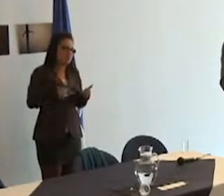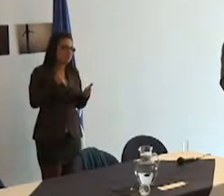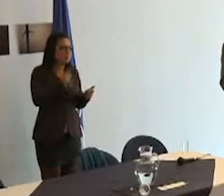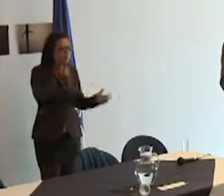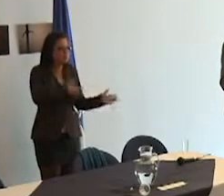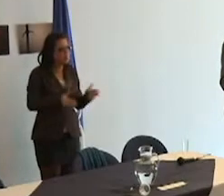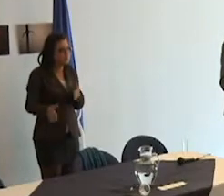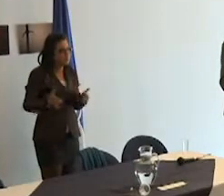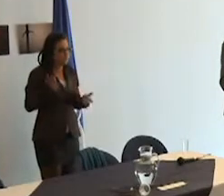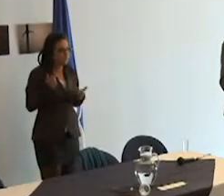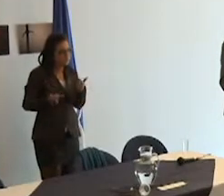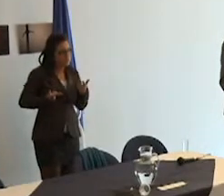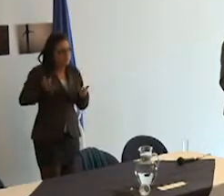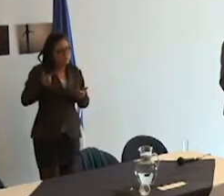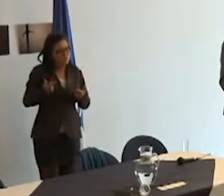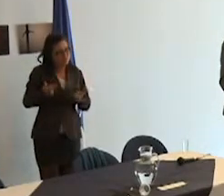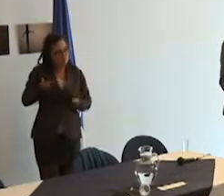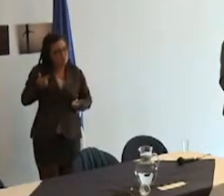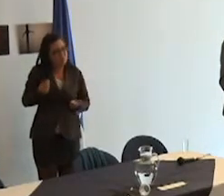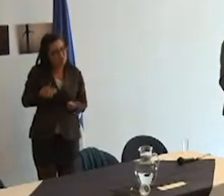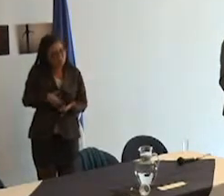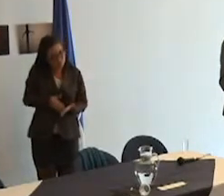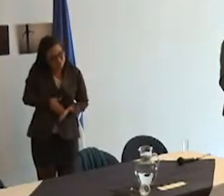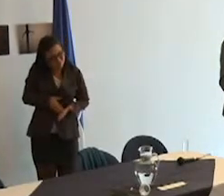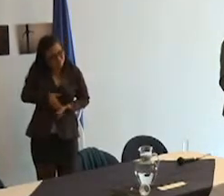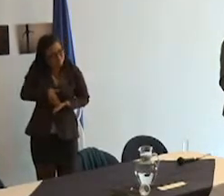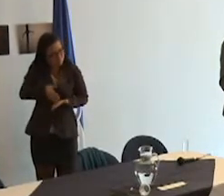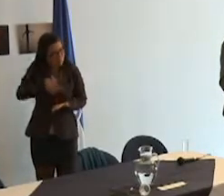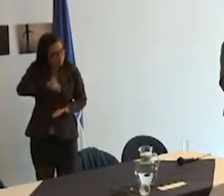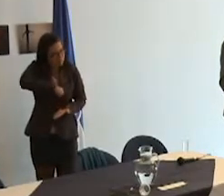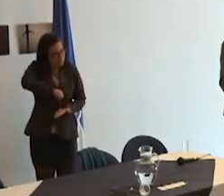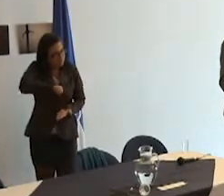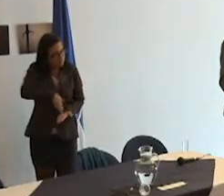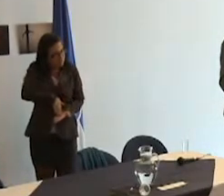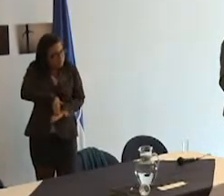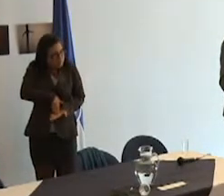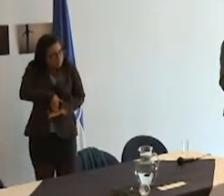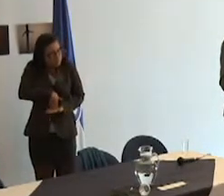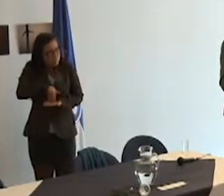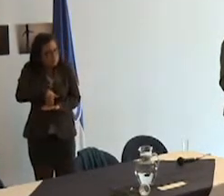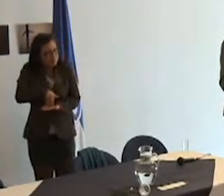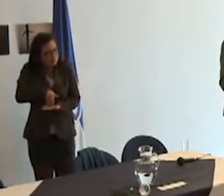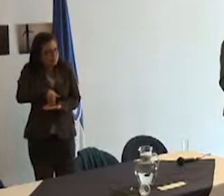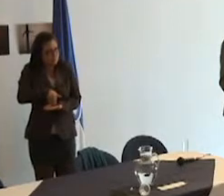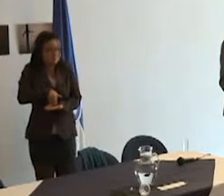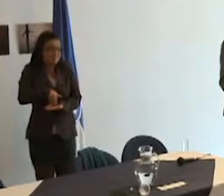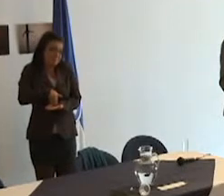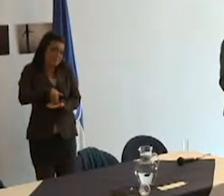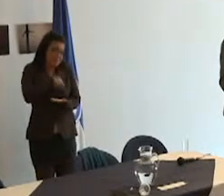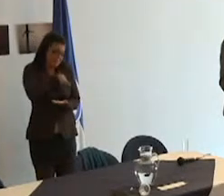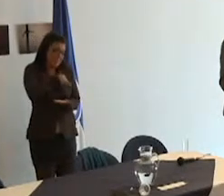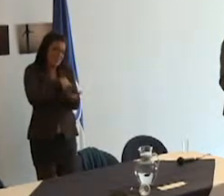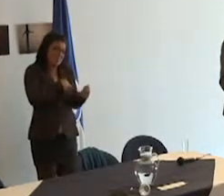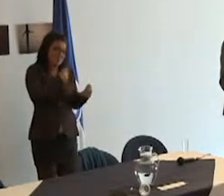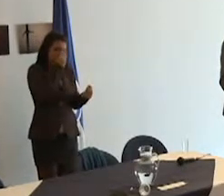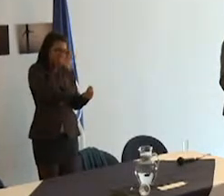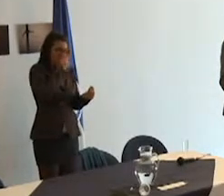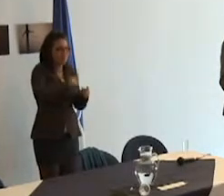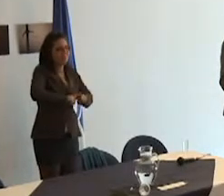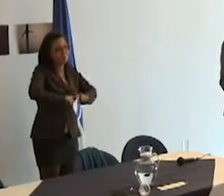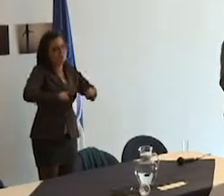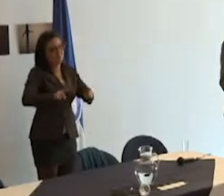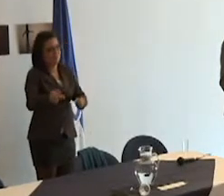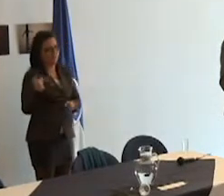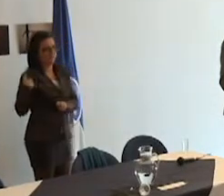lejos para lograr la reivindicación de sus derechos. A diferencia de los indígenas que entraron